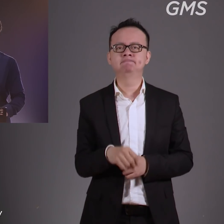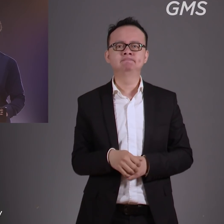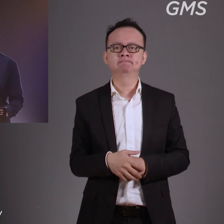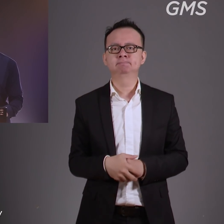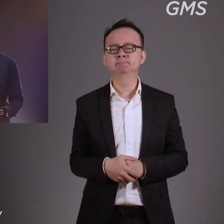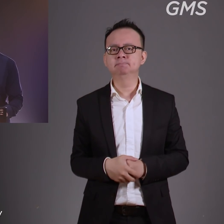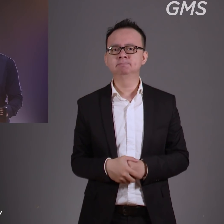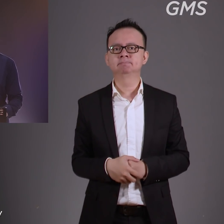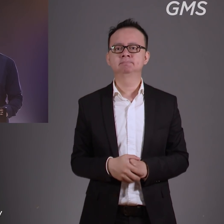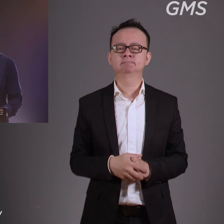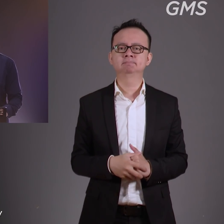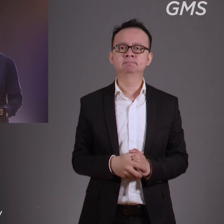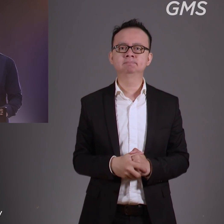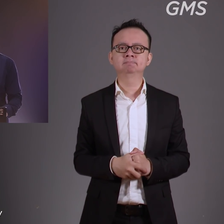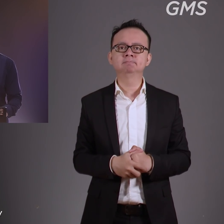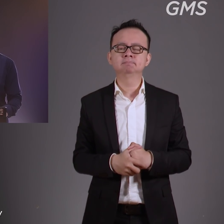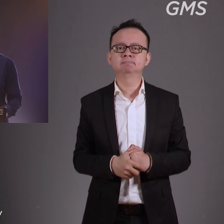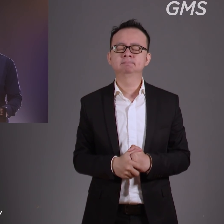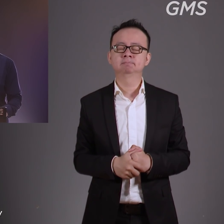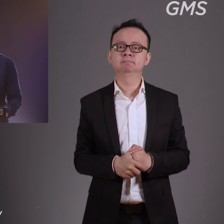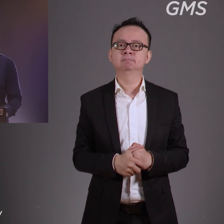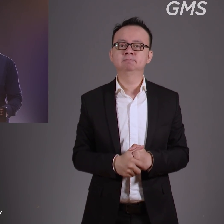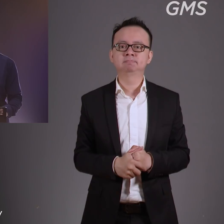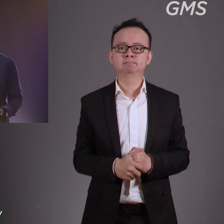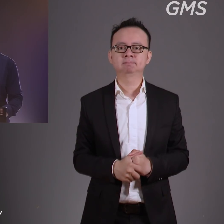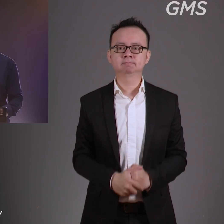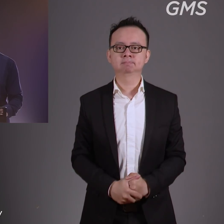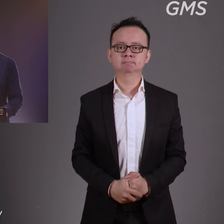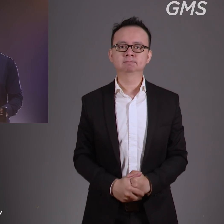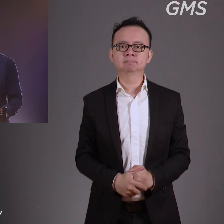Jangan jadikan sebuah legacy. Atau menjadi sebuah